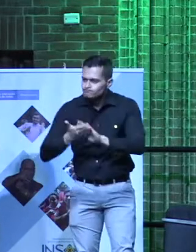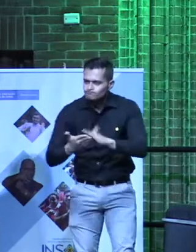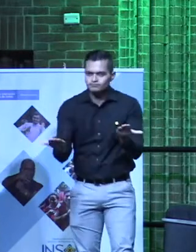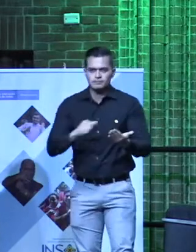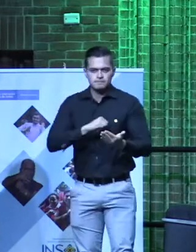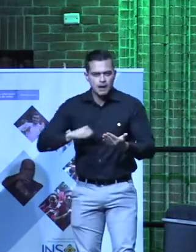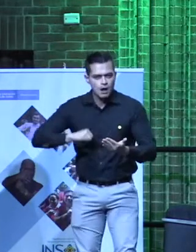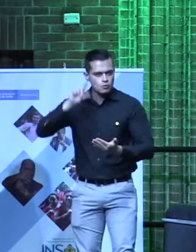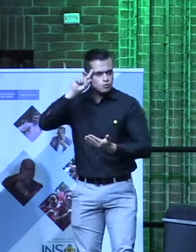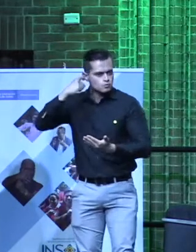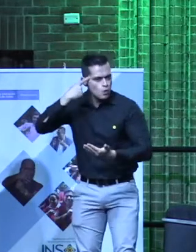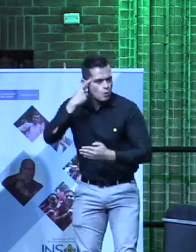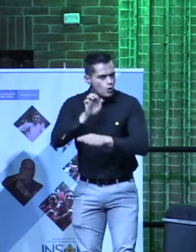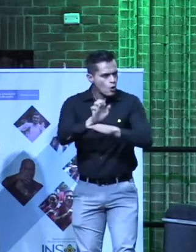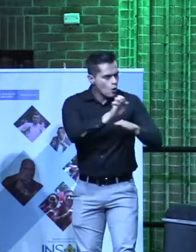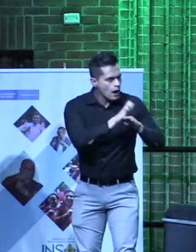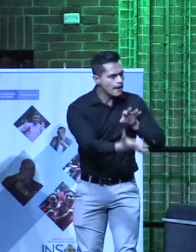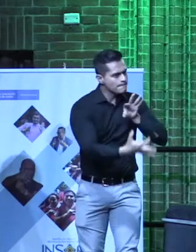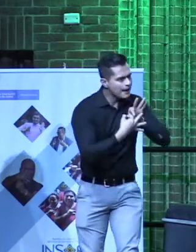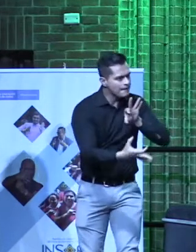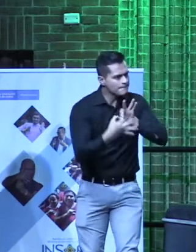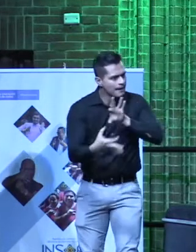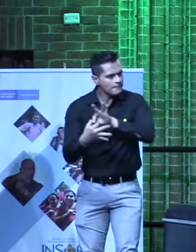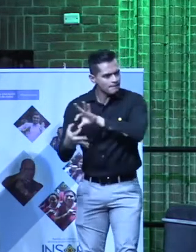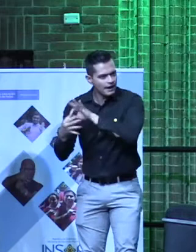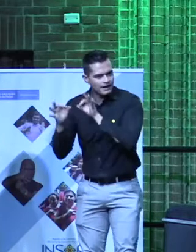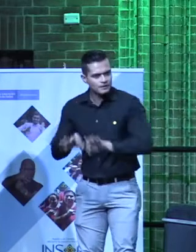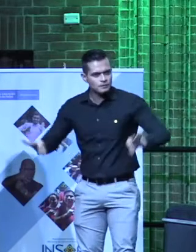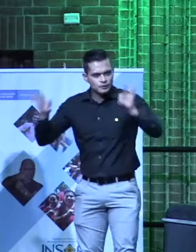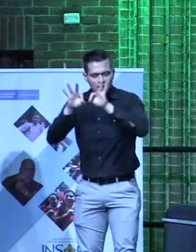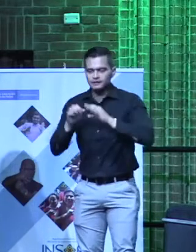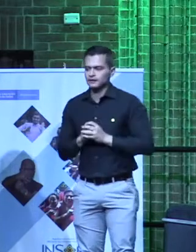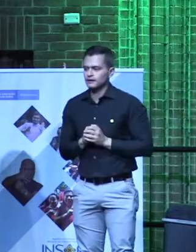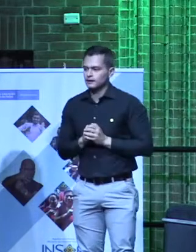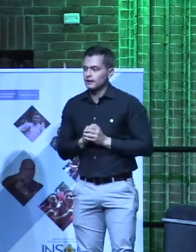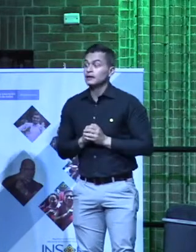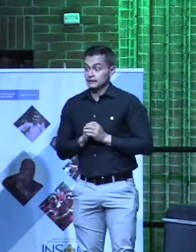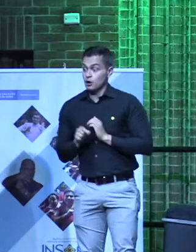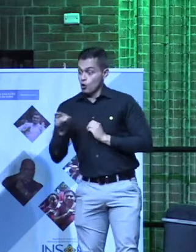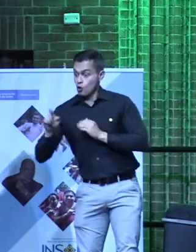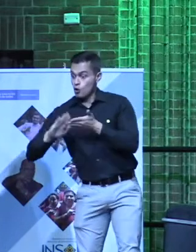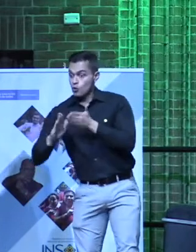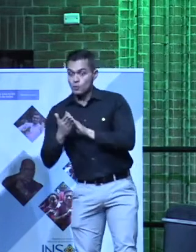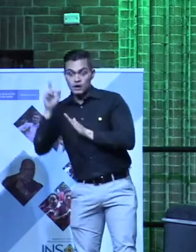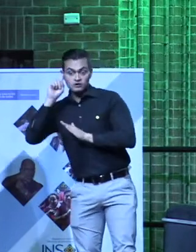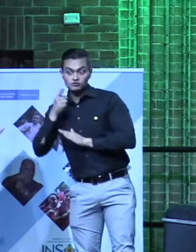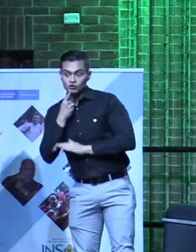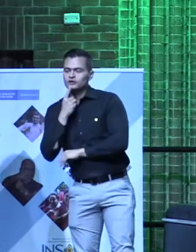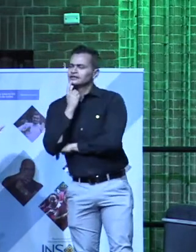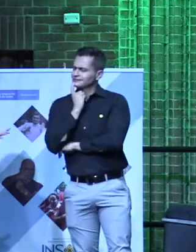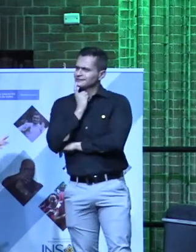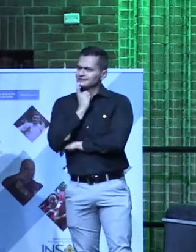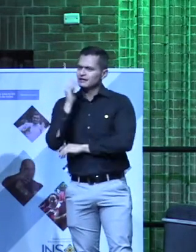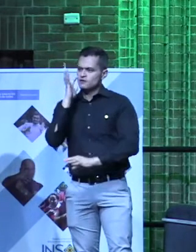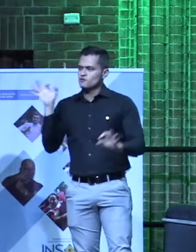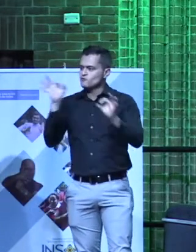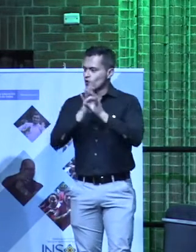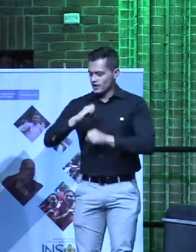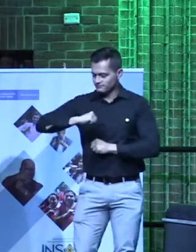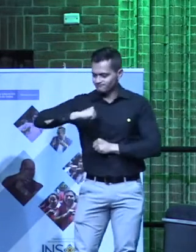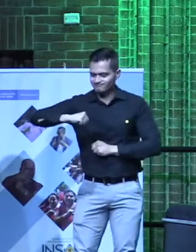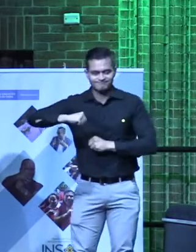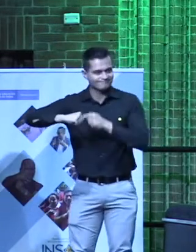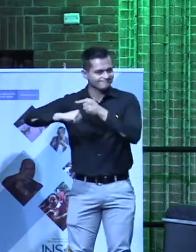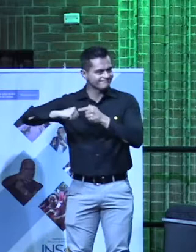con el sector privado. Y que además de poner a la población sorda, íbamos a partir desde el enfoque de derechos. ¿Por qué el enfoque de